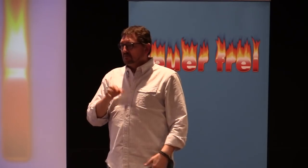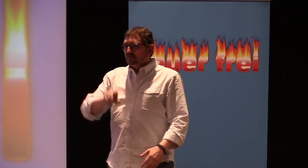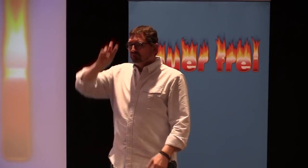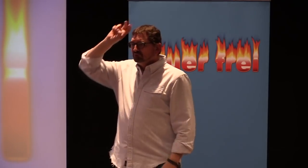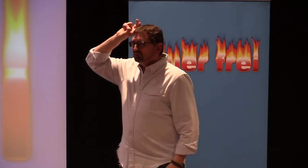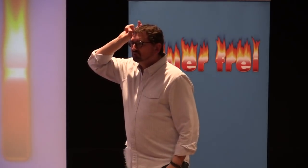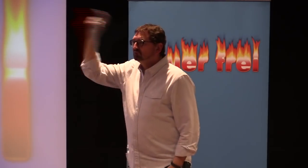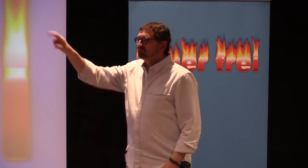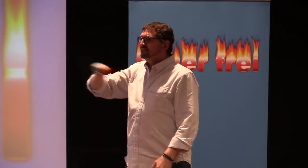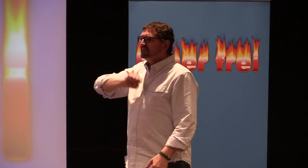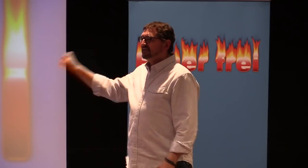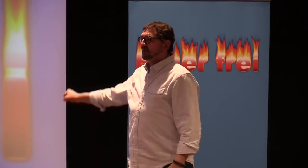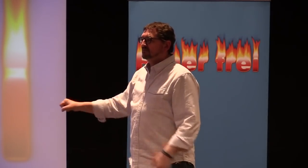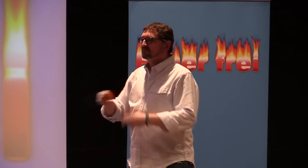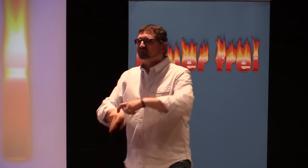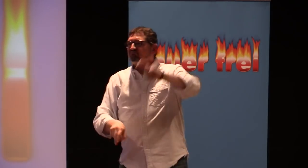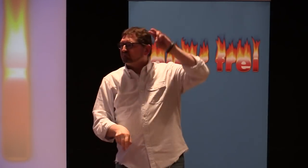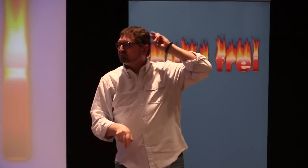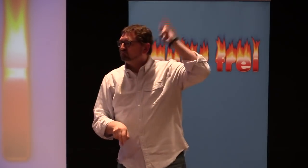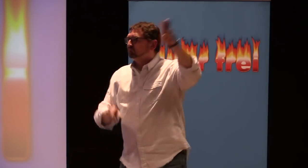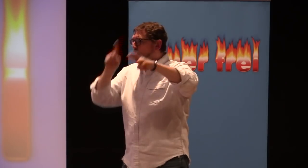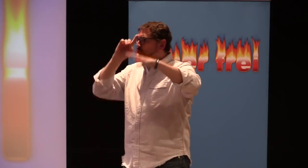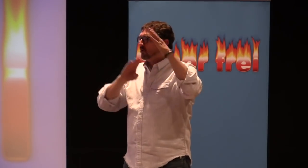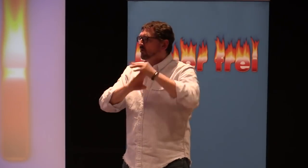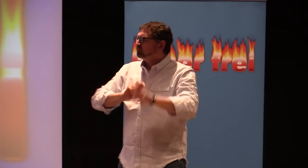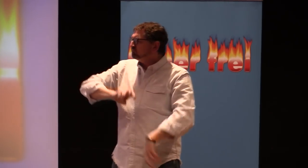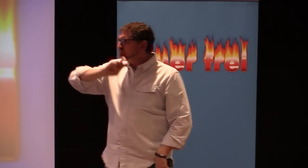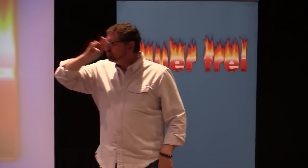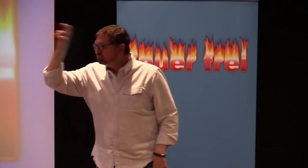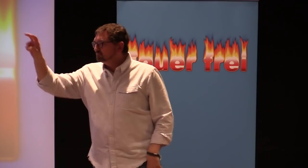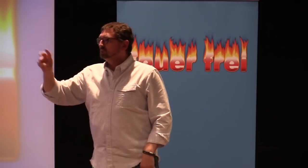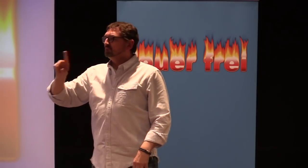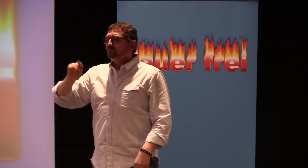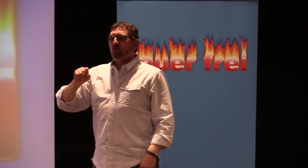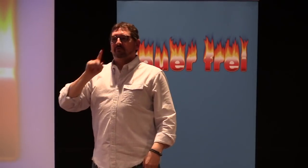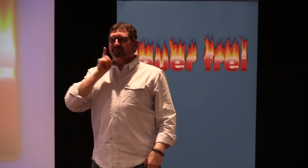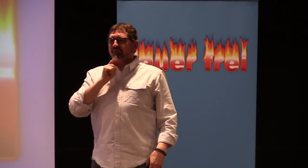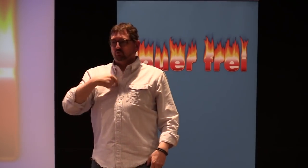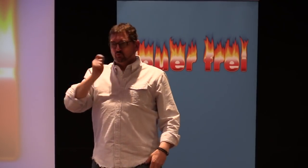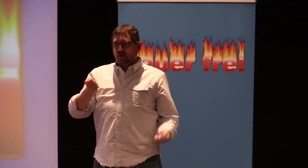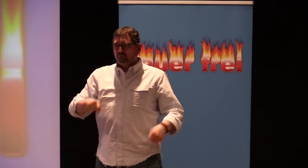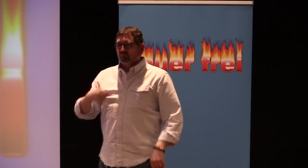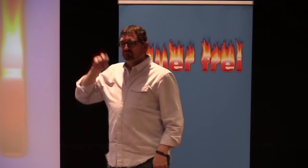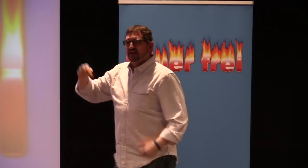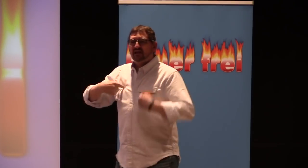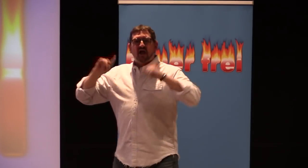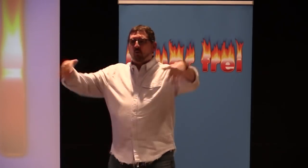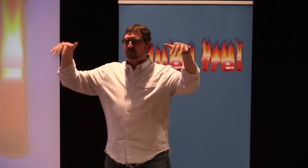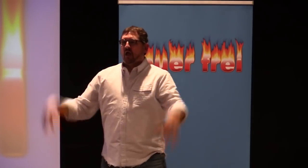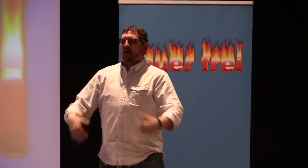und Kollegen, Kommilitonen. Ich frage mich, warum gehen sie nicht zur Deutschen Telekom, warum gehen sie nicht zu Siemens, warum